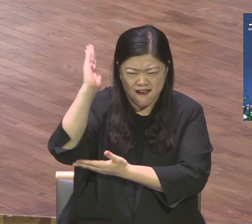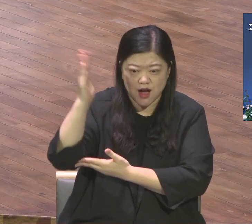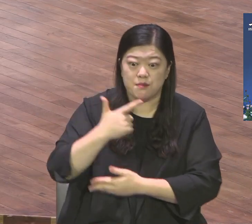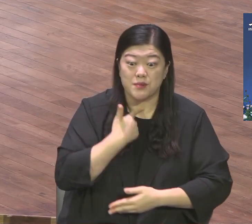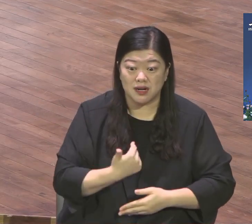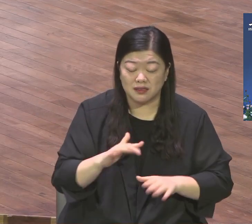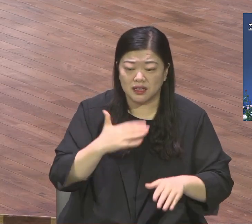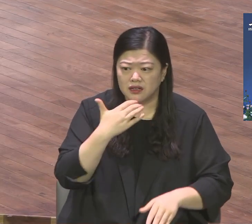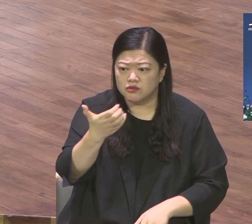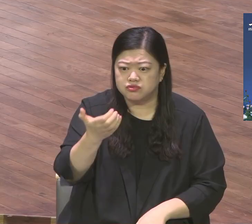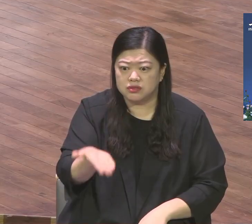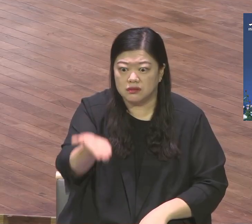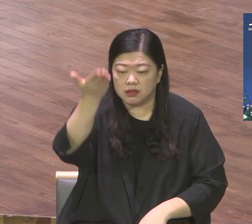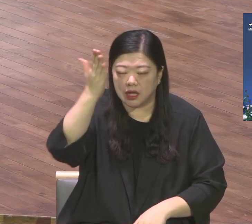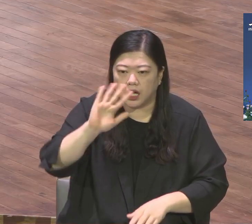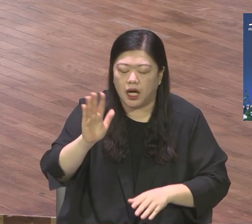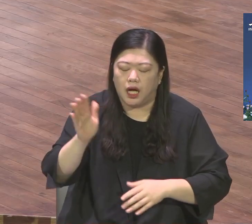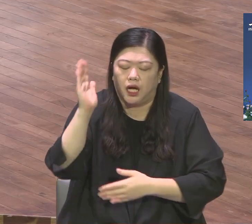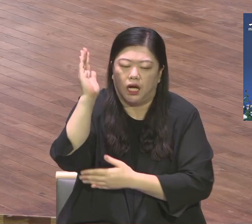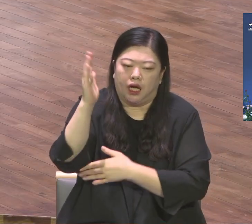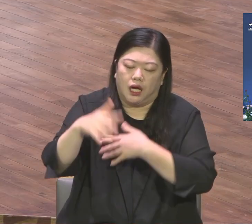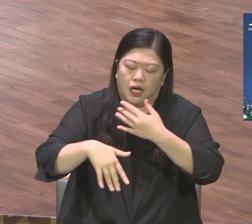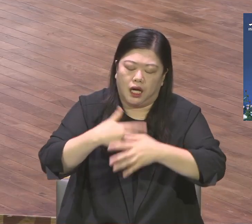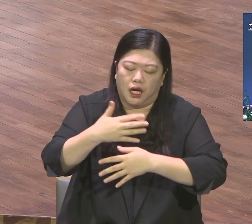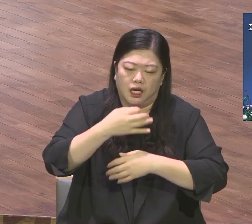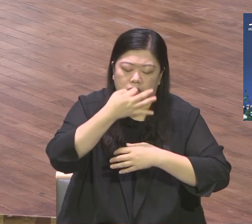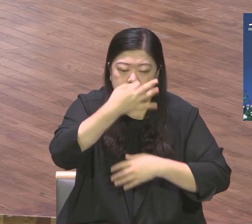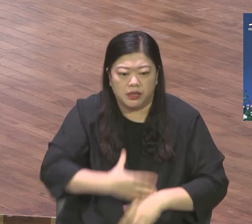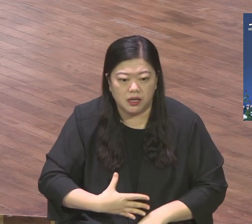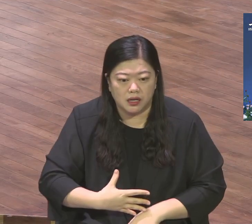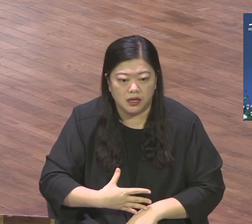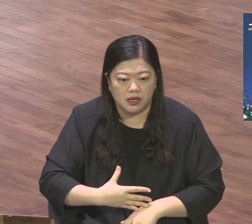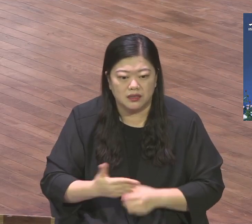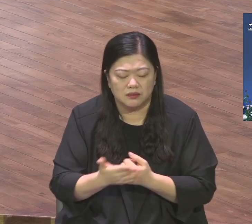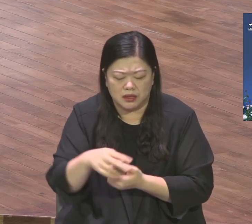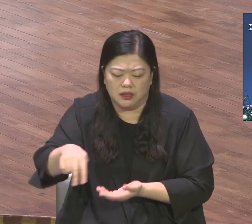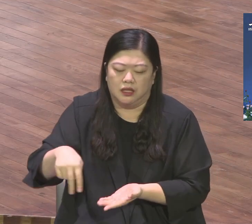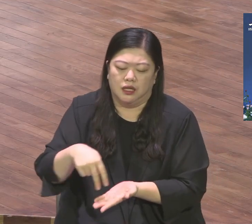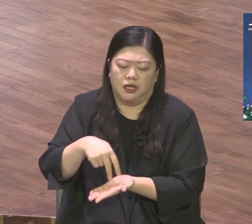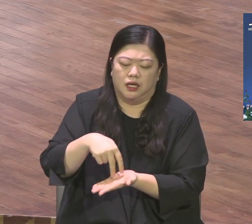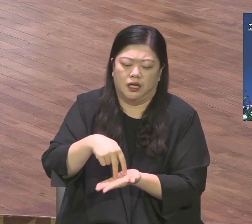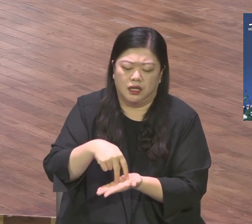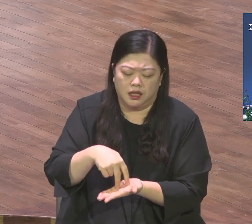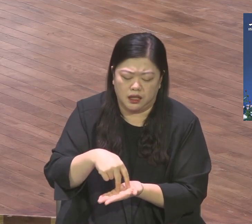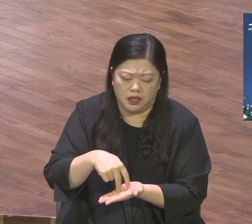설교를 대신했습니다. 그런데 그 권면 내용이 뭐냐?